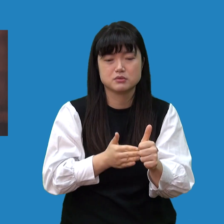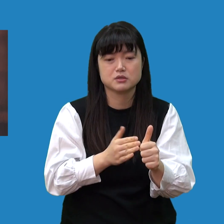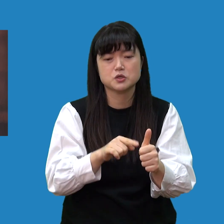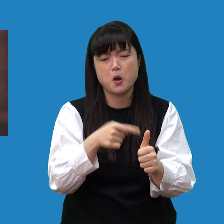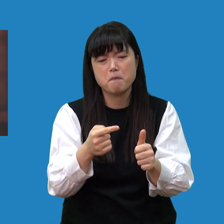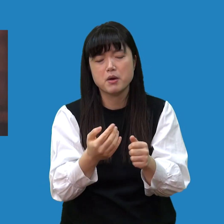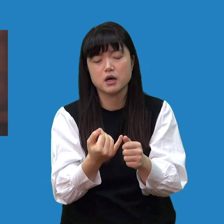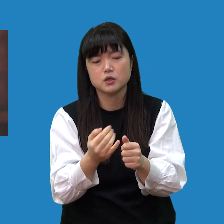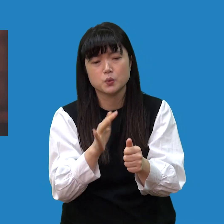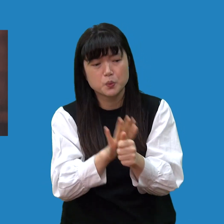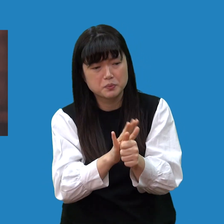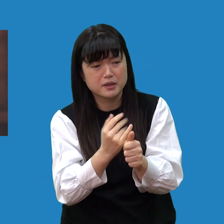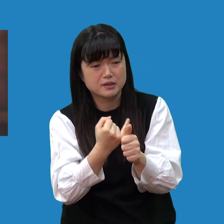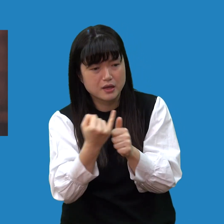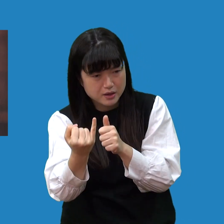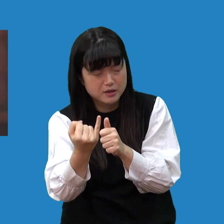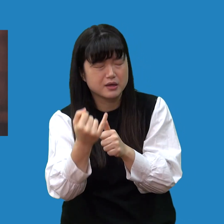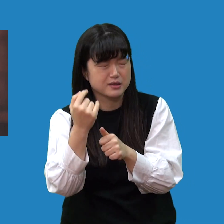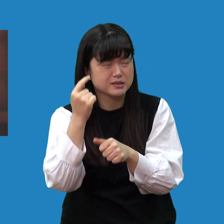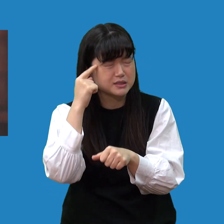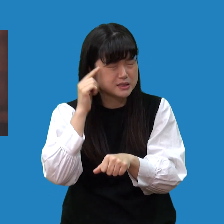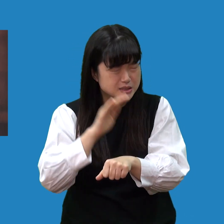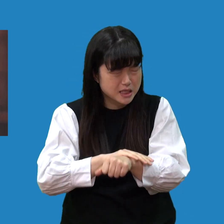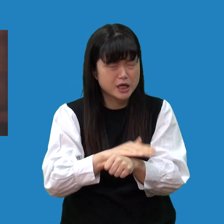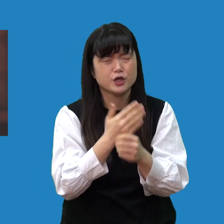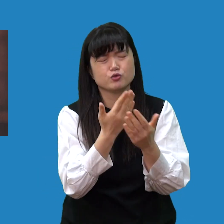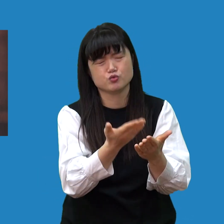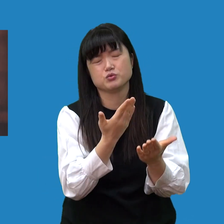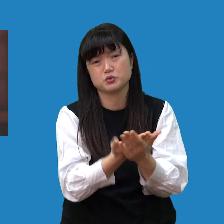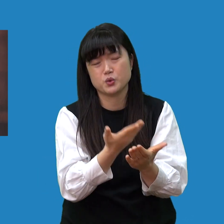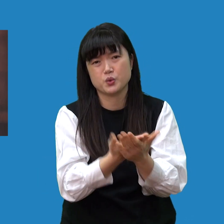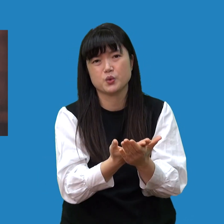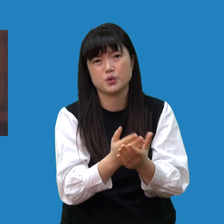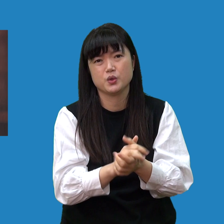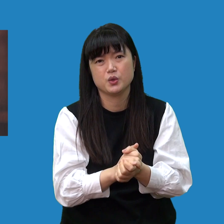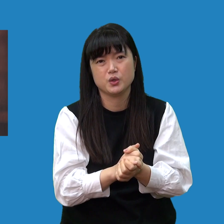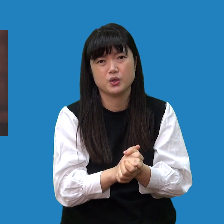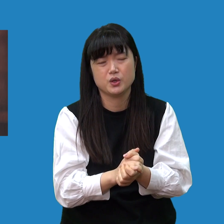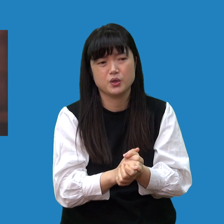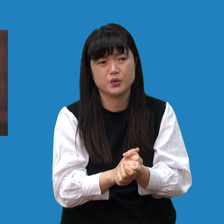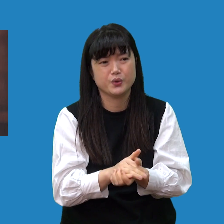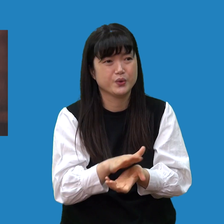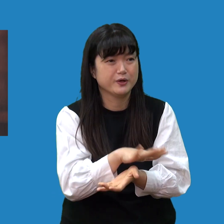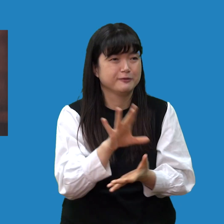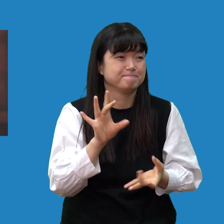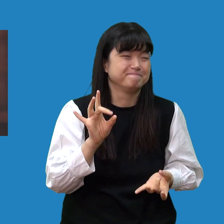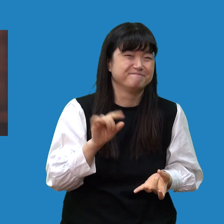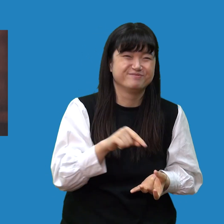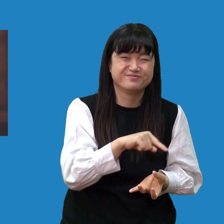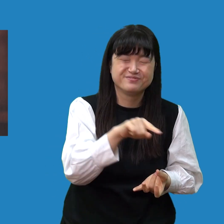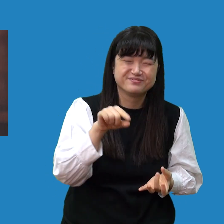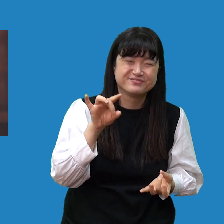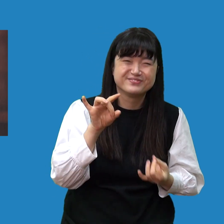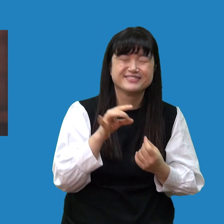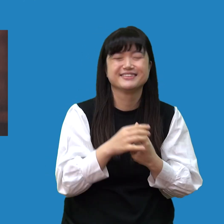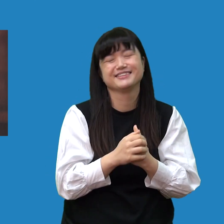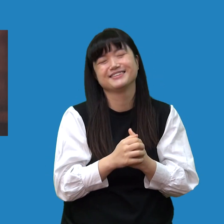옆에서 돕는 퍼스트 레이디에게도 제발 지혜를 주십시오. 아멘이 안 나오네.